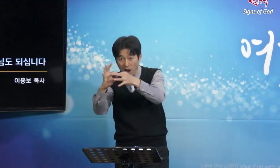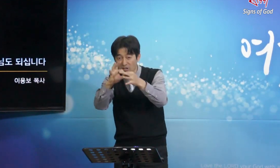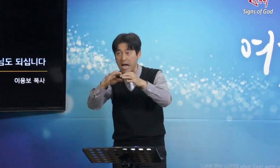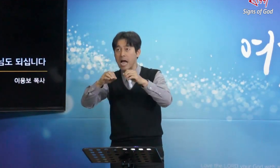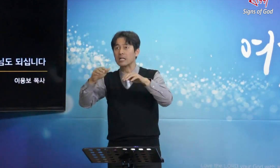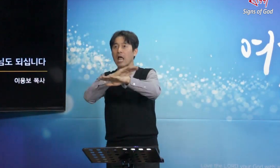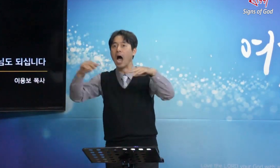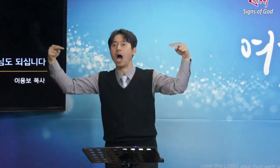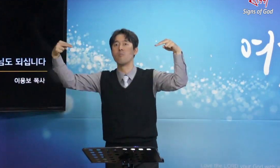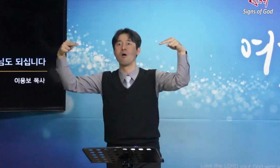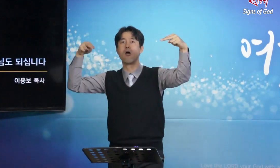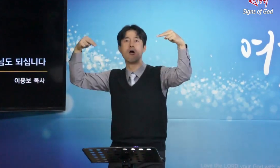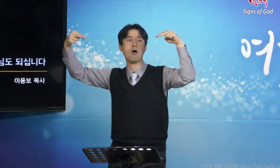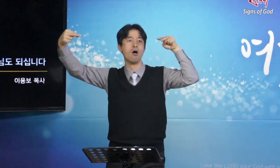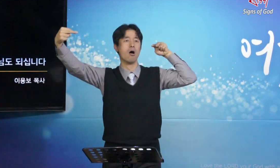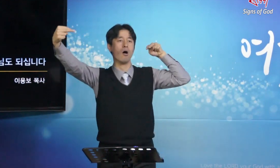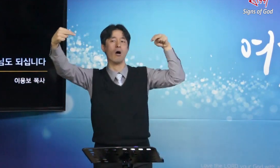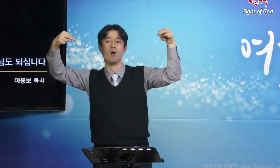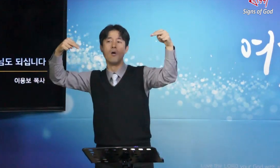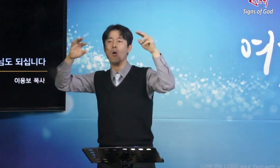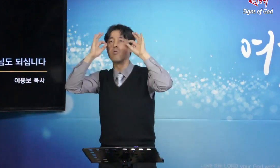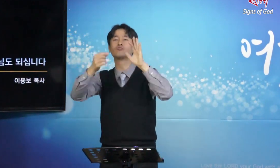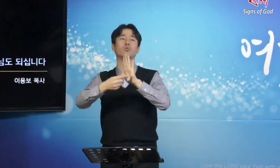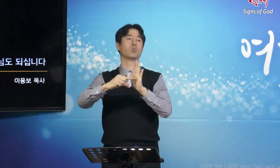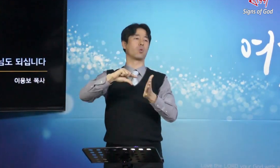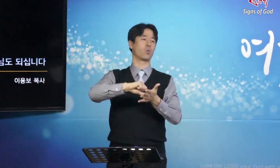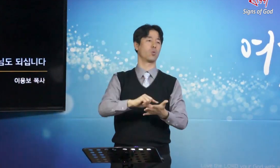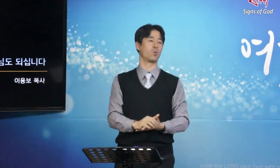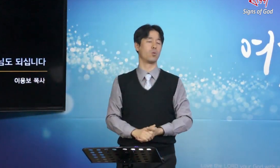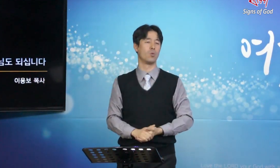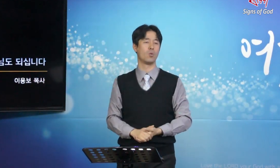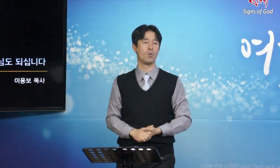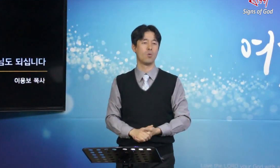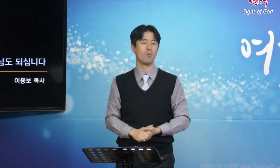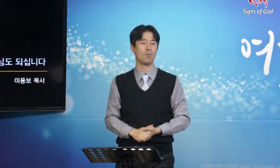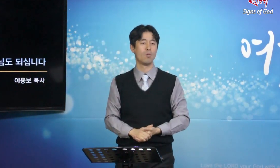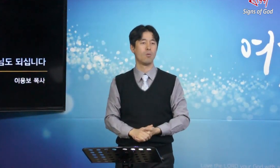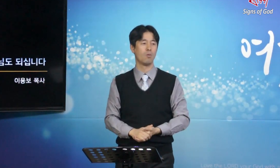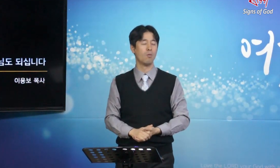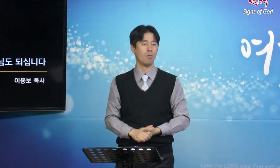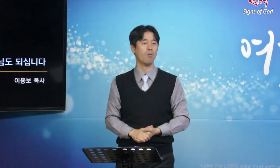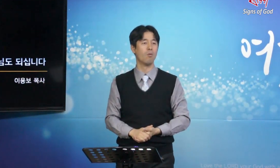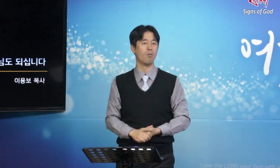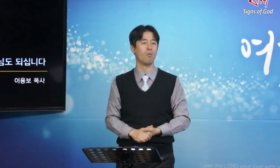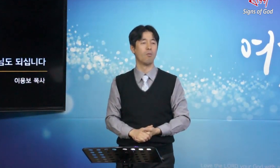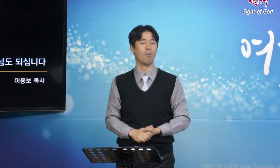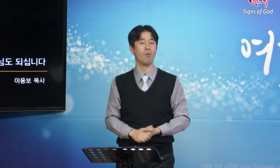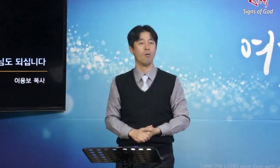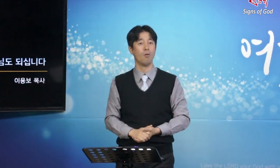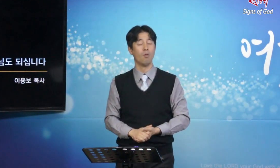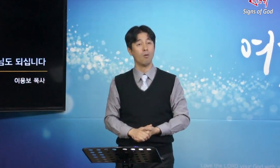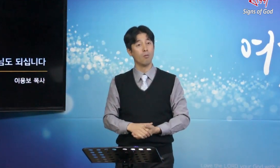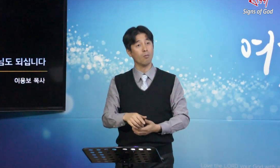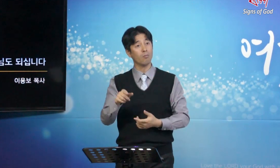그 한 핸드폰 한 영상을 통해서 그 성경 공부를 같이 하고 있다는 것이죠.